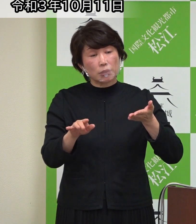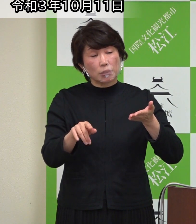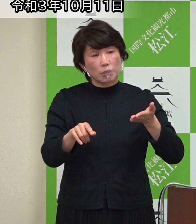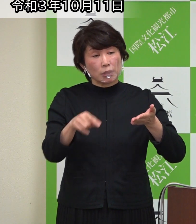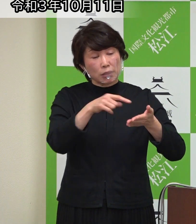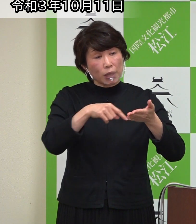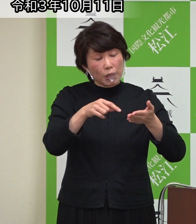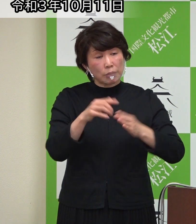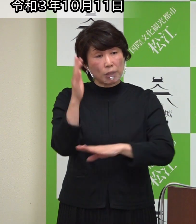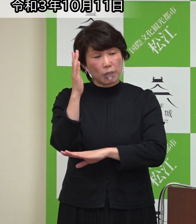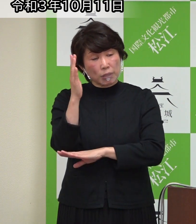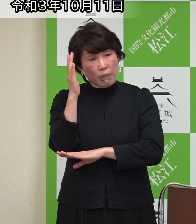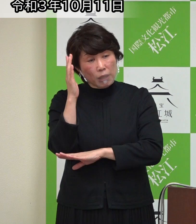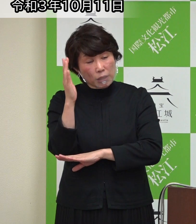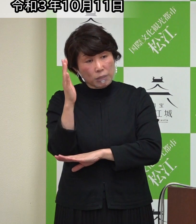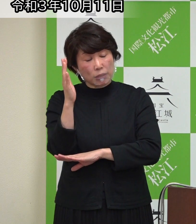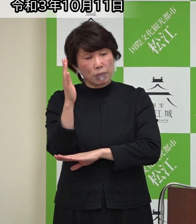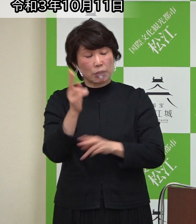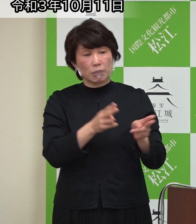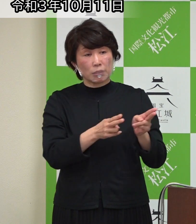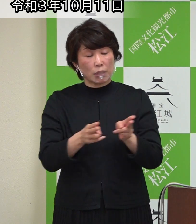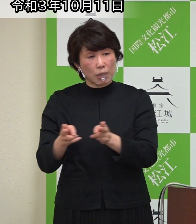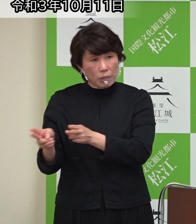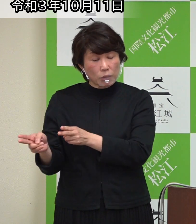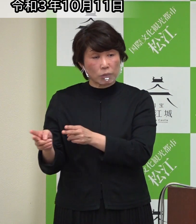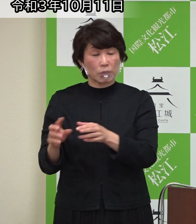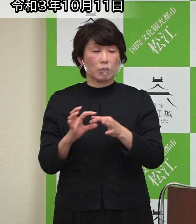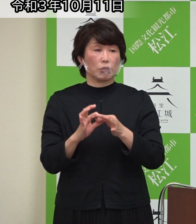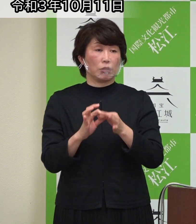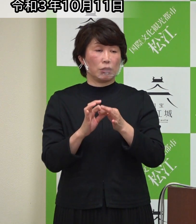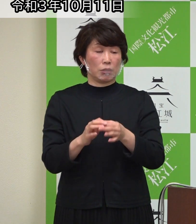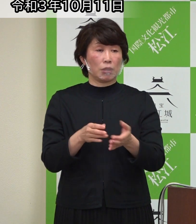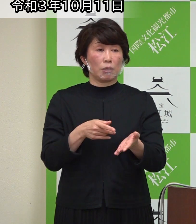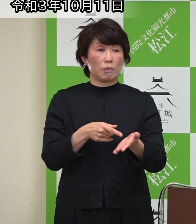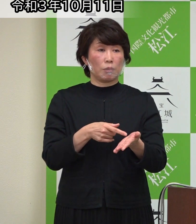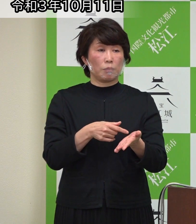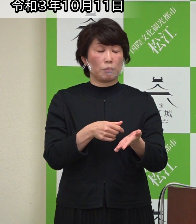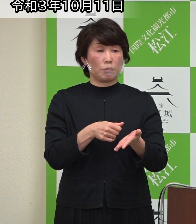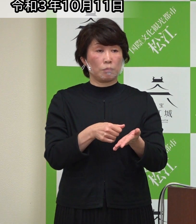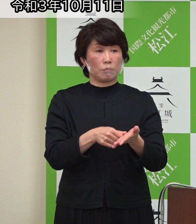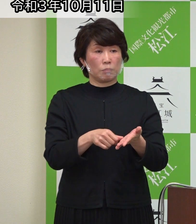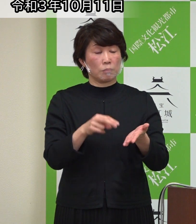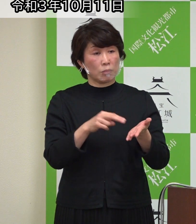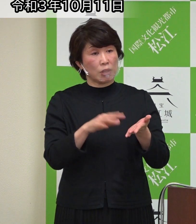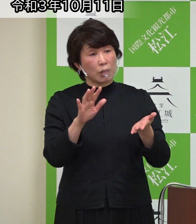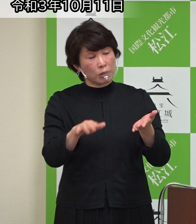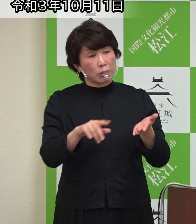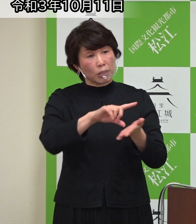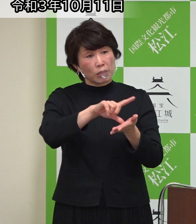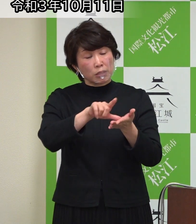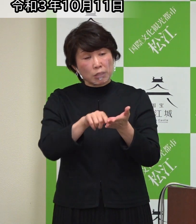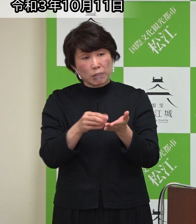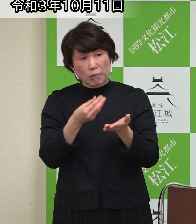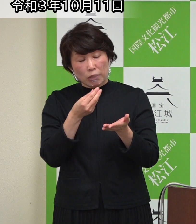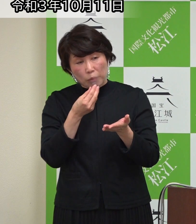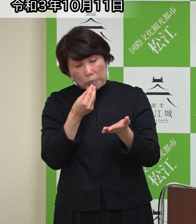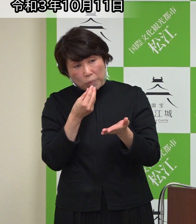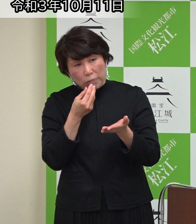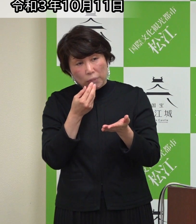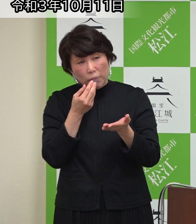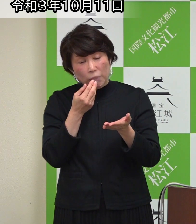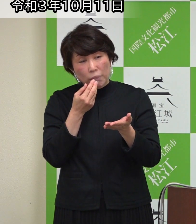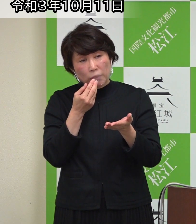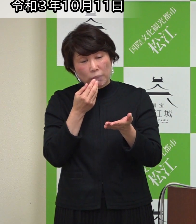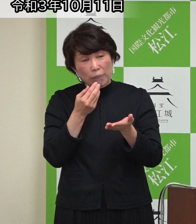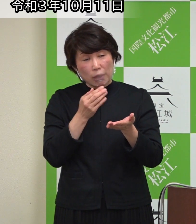ことももちろんつぶやいてはいるんですけれども、地域の食べ物ですとか、あとすごい景色が綺麗なところ